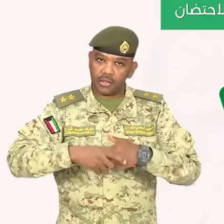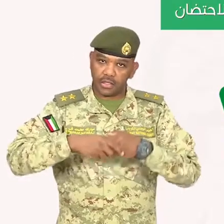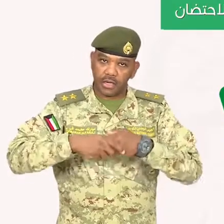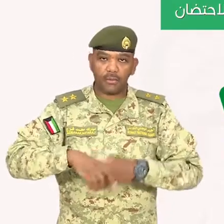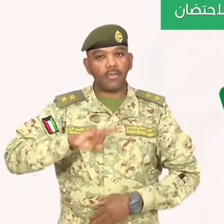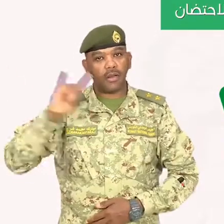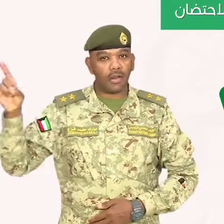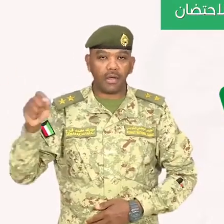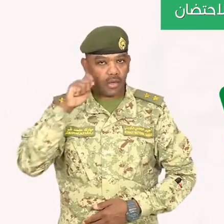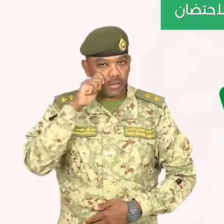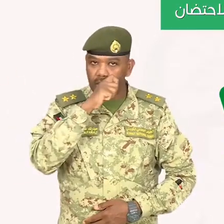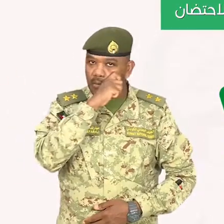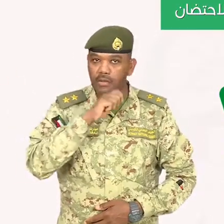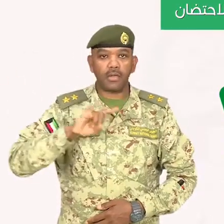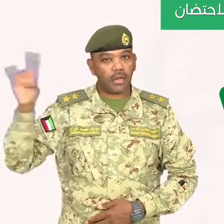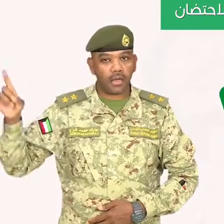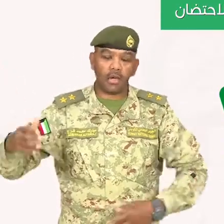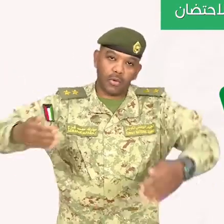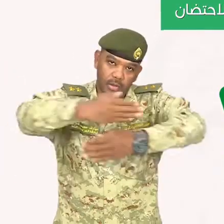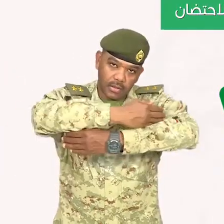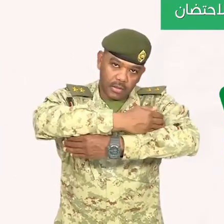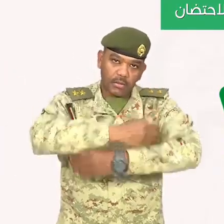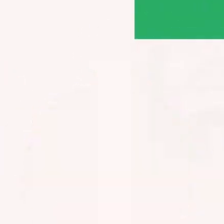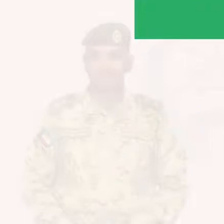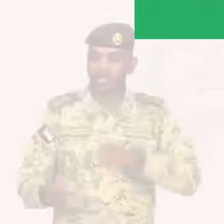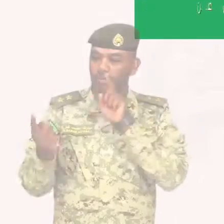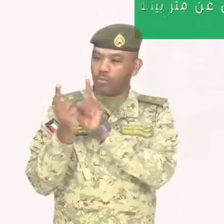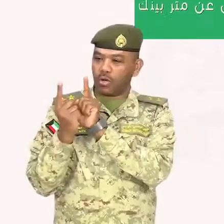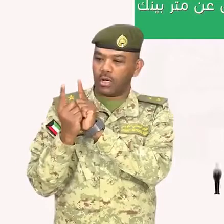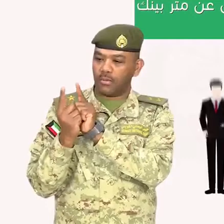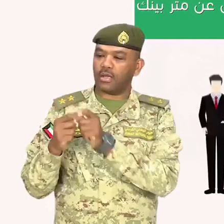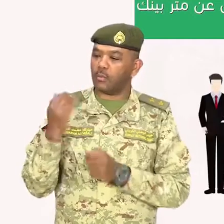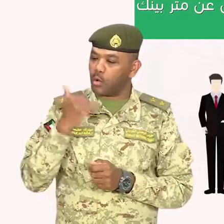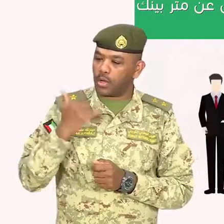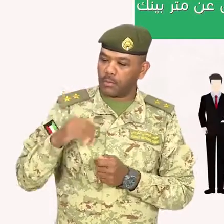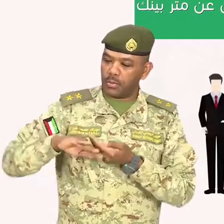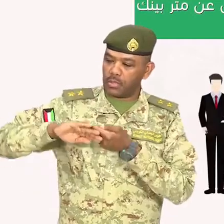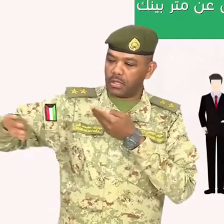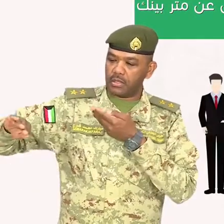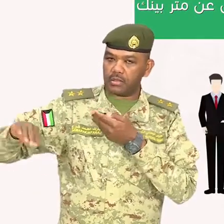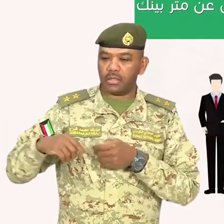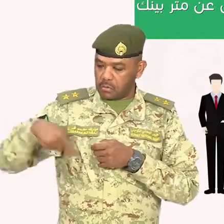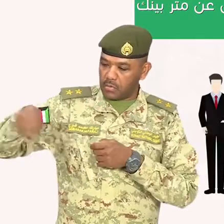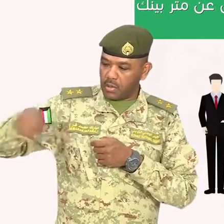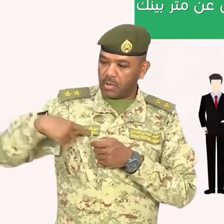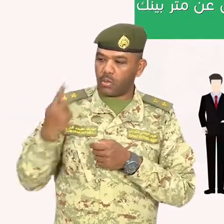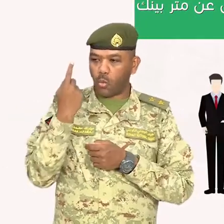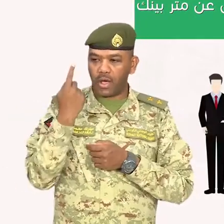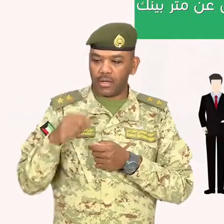تجنب التقبيل والمصافحة أو الاحتضان، الحرص على ترك مسافة لا تقل عن متر بينك وبين